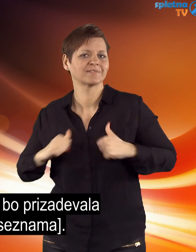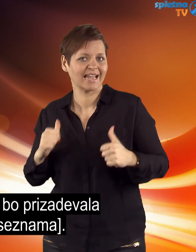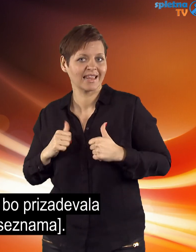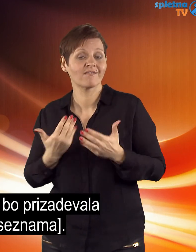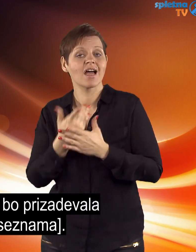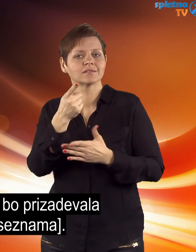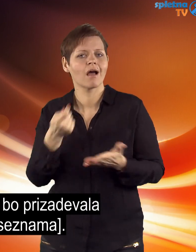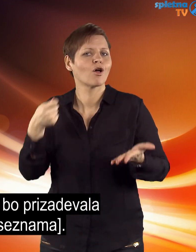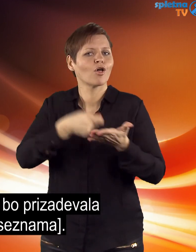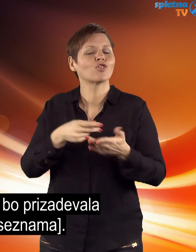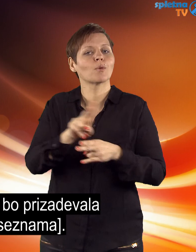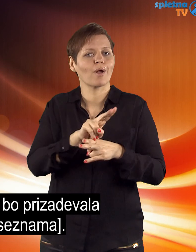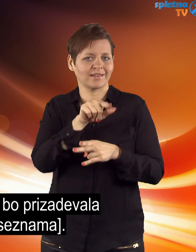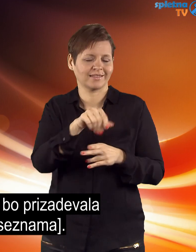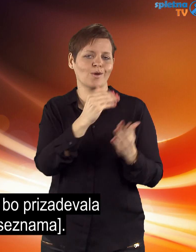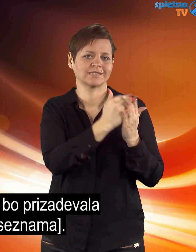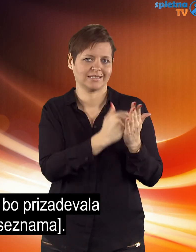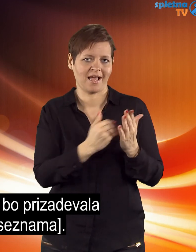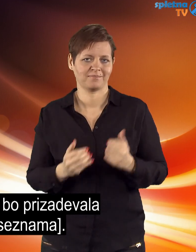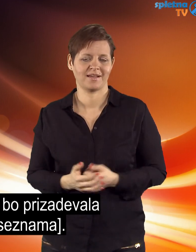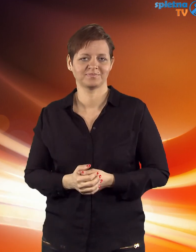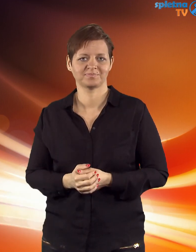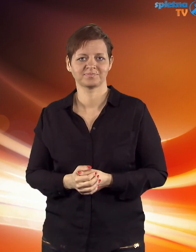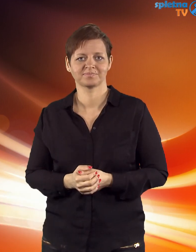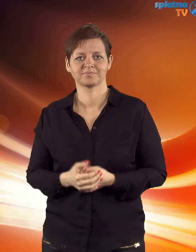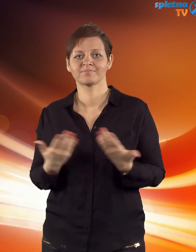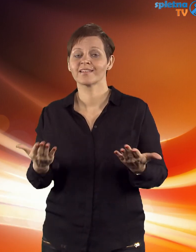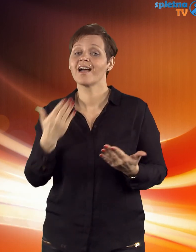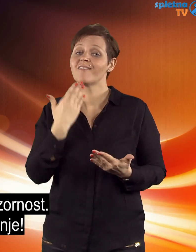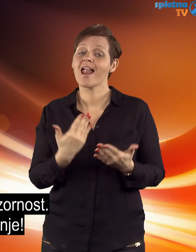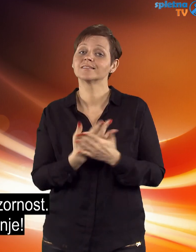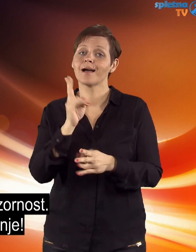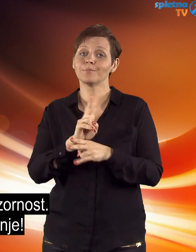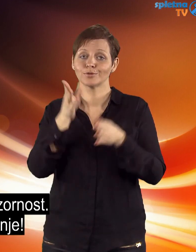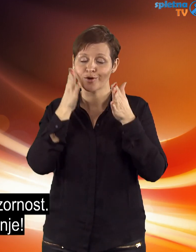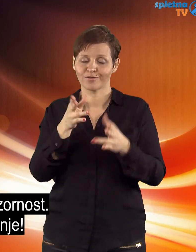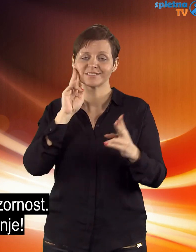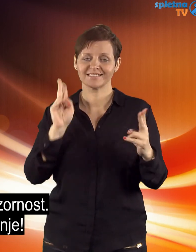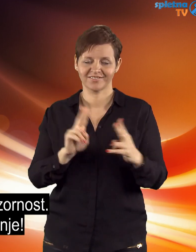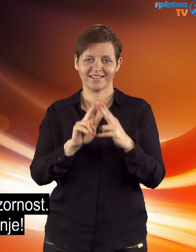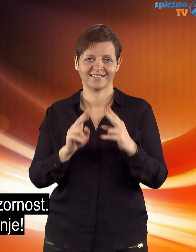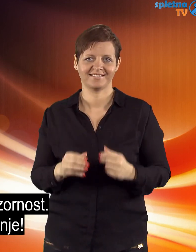dopolnitev seznama. Hvala za pozornost in nasvidenje.